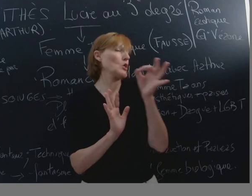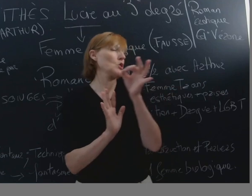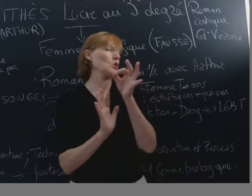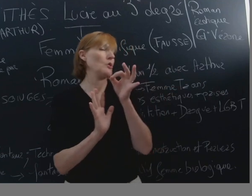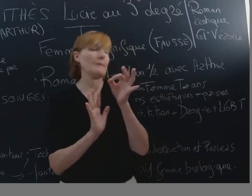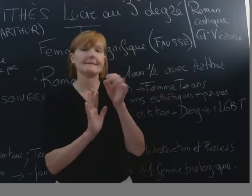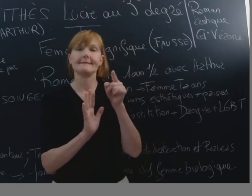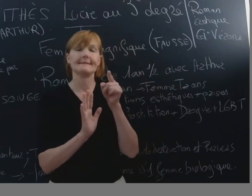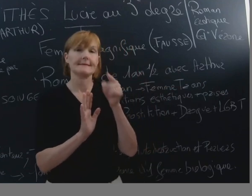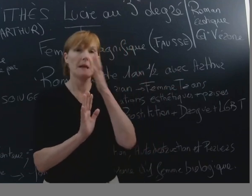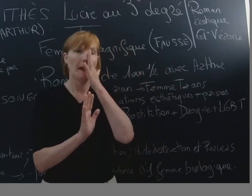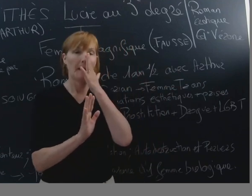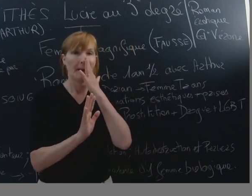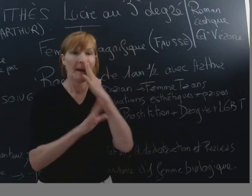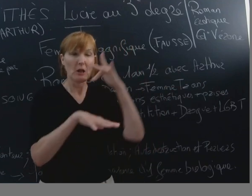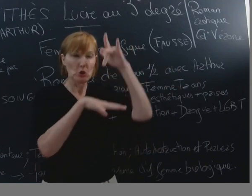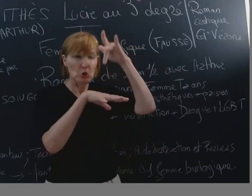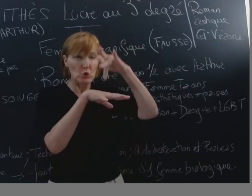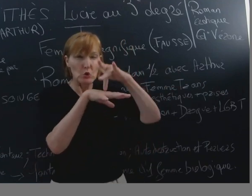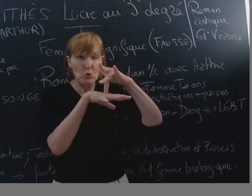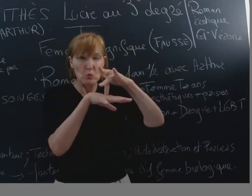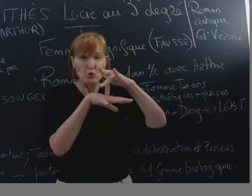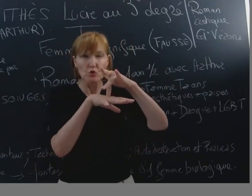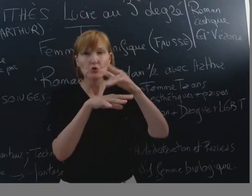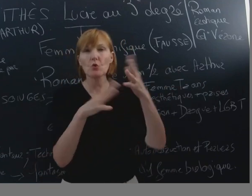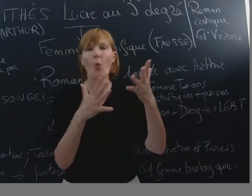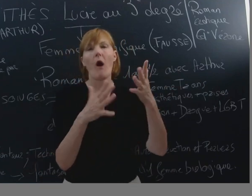elle dit que les personnes qui sont trans